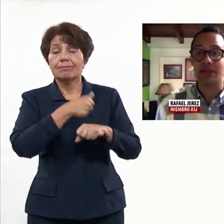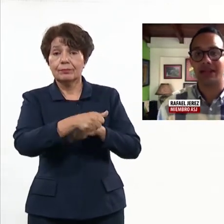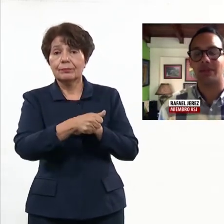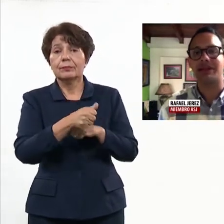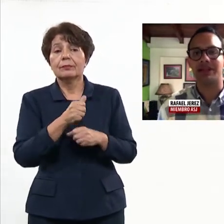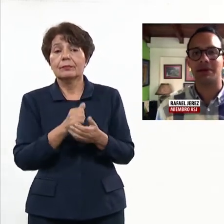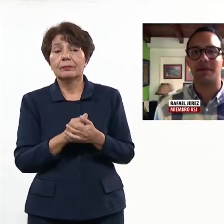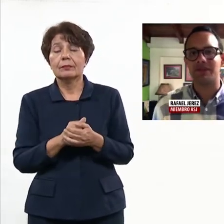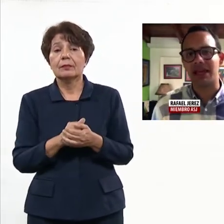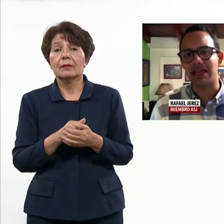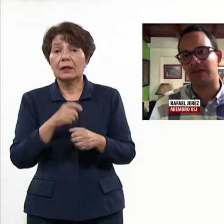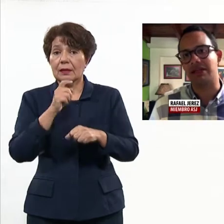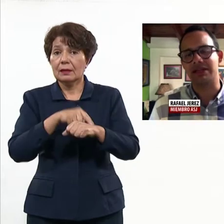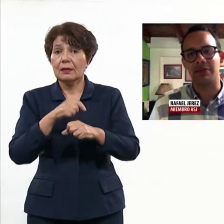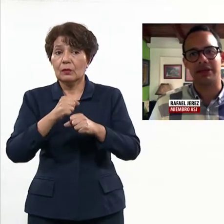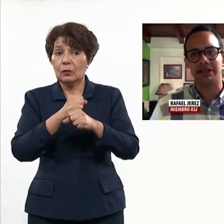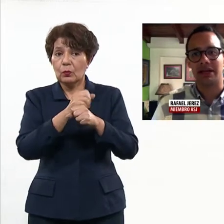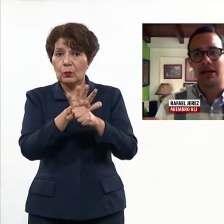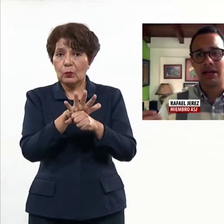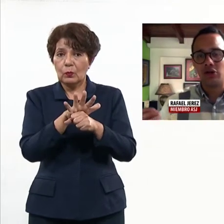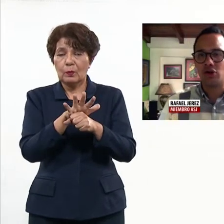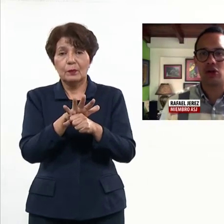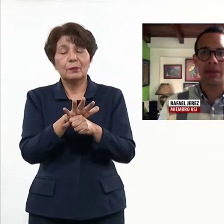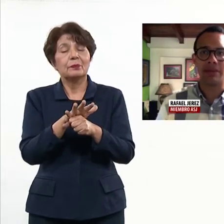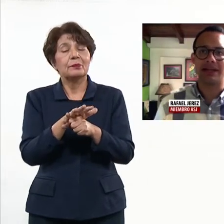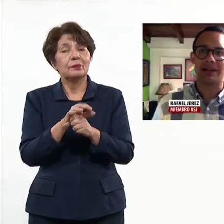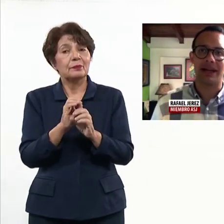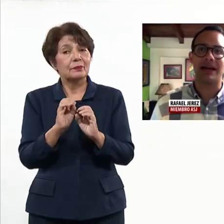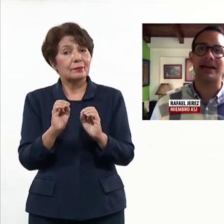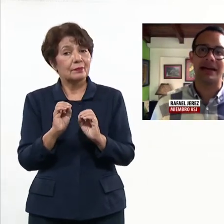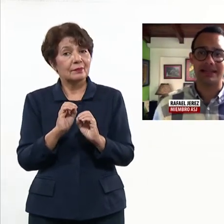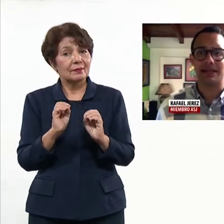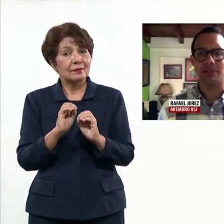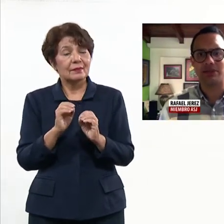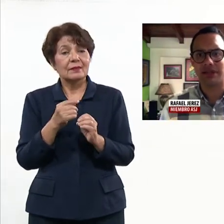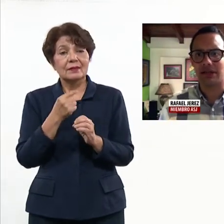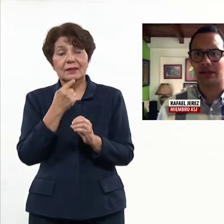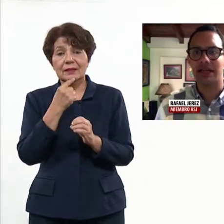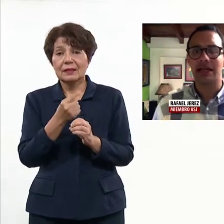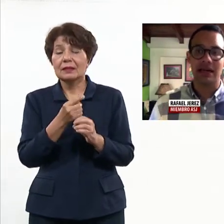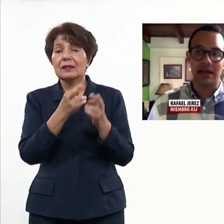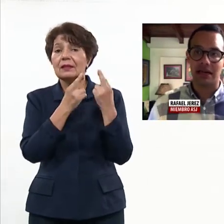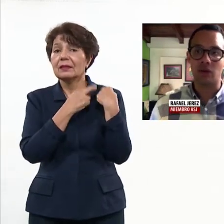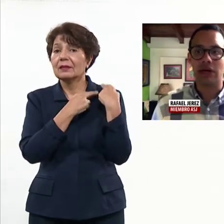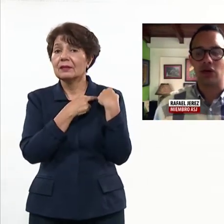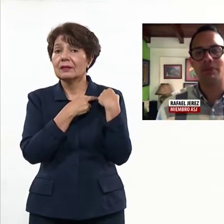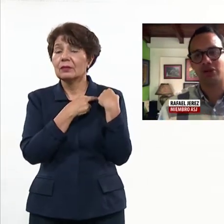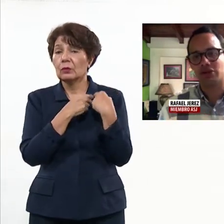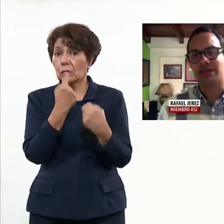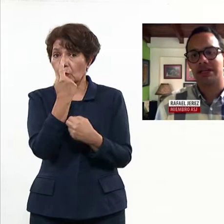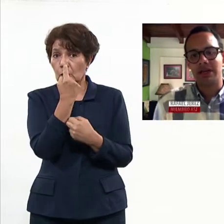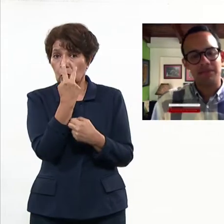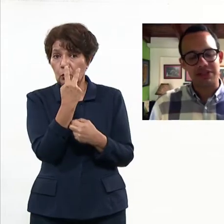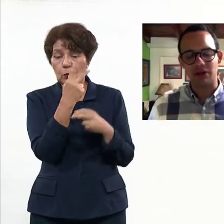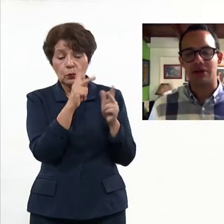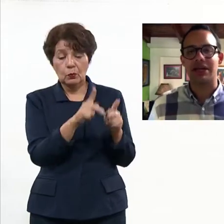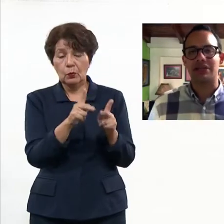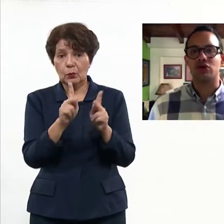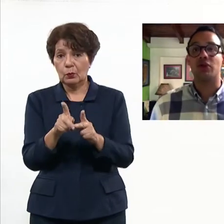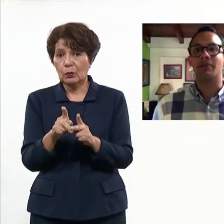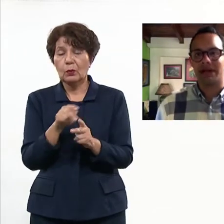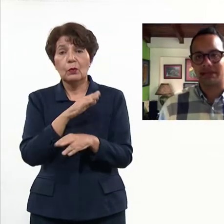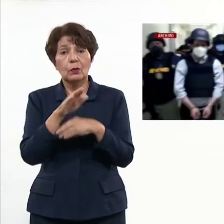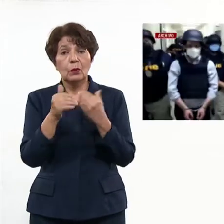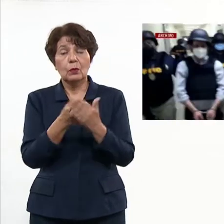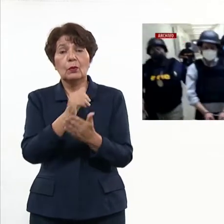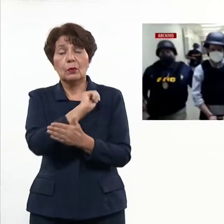durante la pandemia que definitivamente no solamente recae esta responsabilidad en una o dos personas sino